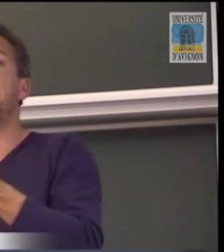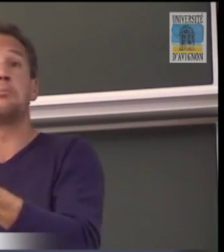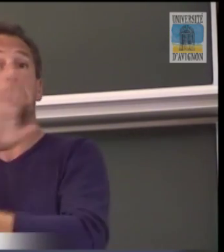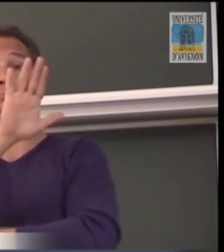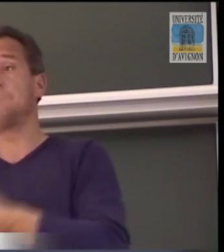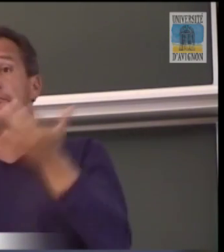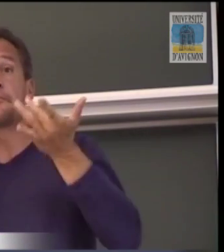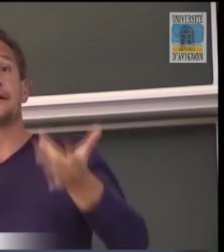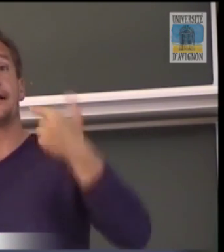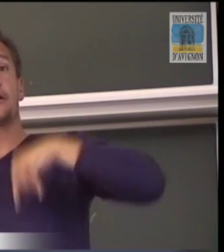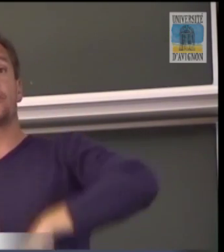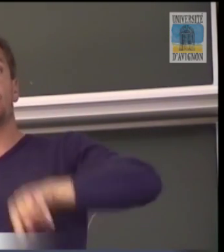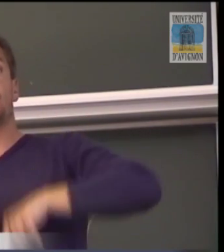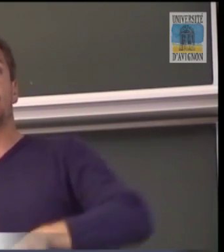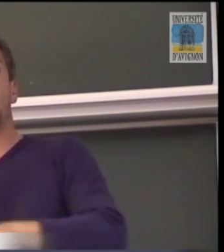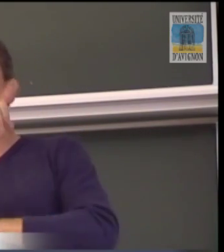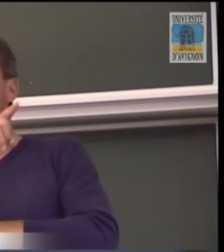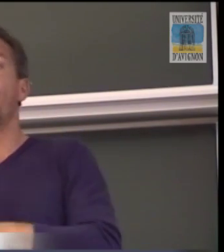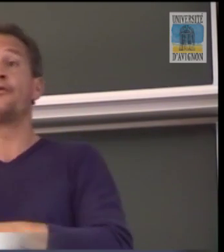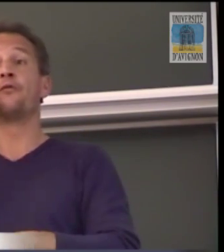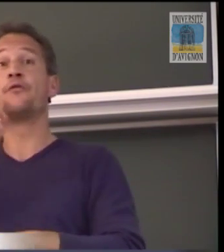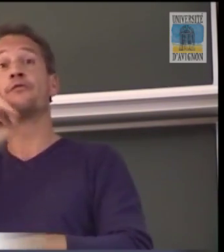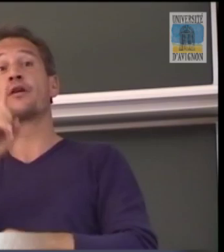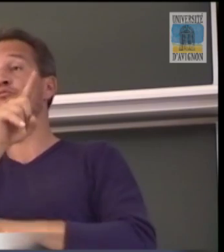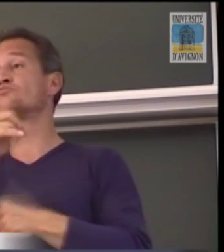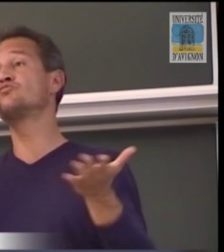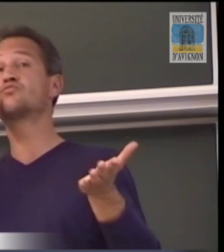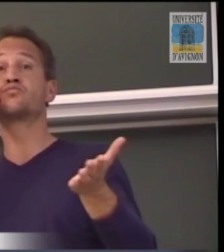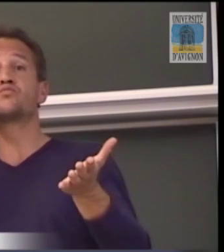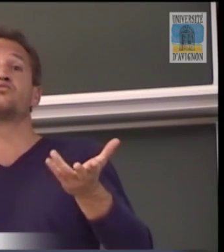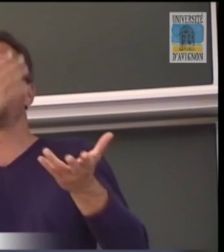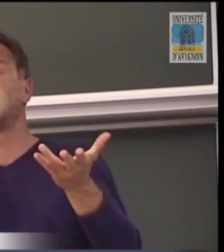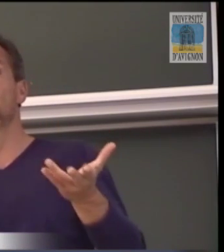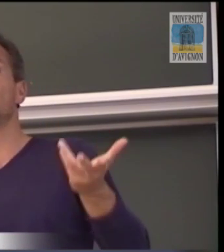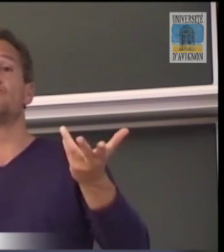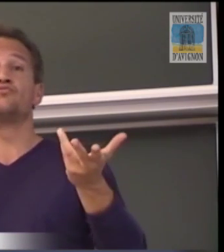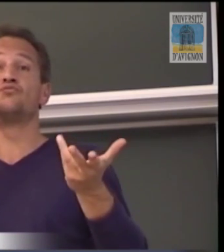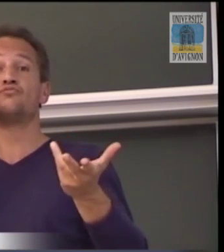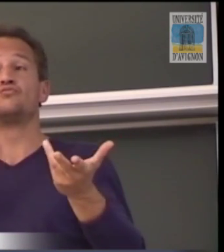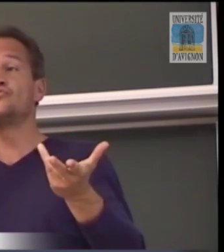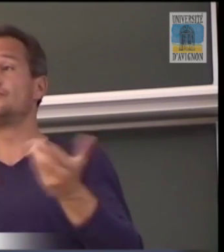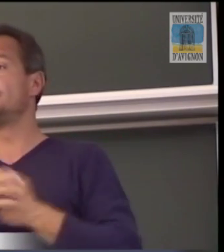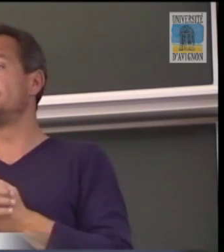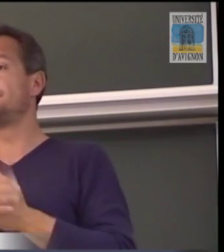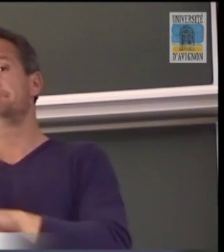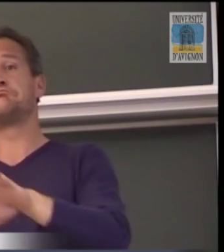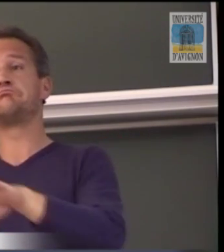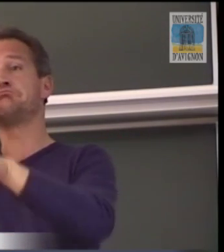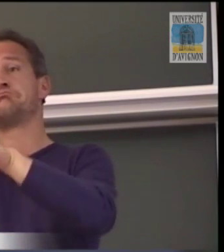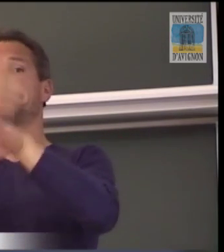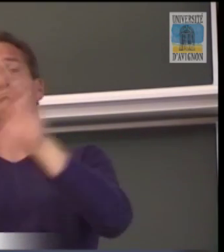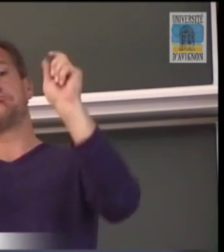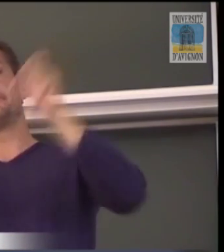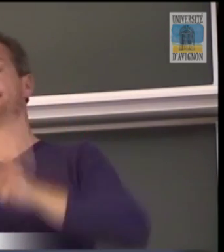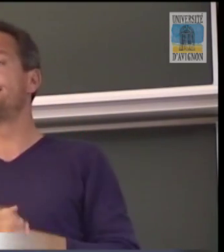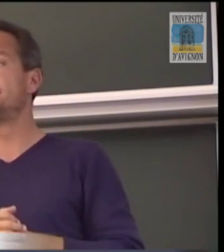Culture, une dame tout à fait charmante et assurément légitimée dans ses compétences et dans sa raison d'être à ce poste, m'a